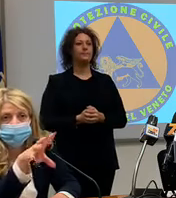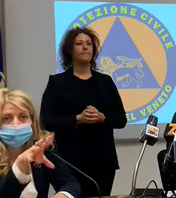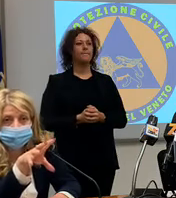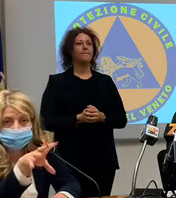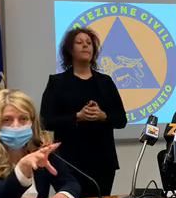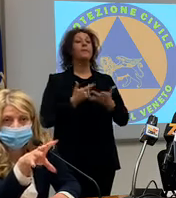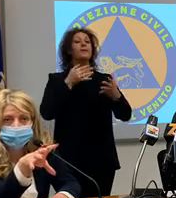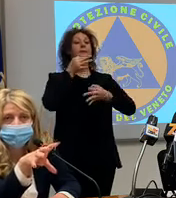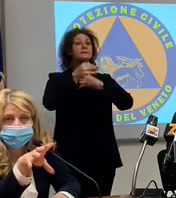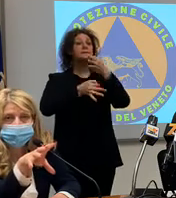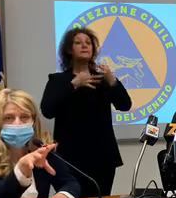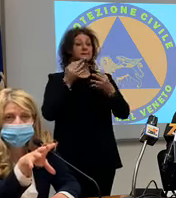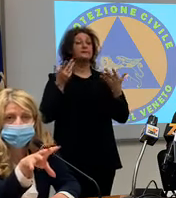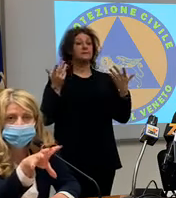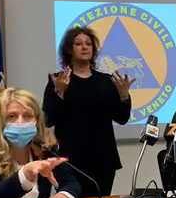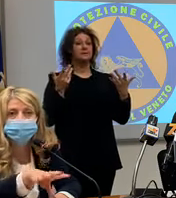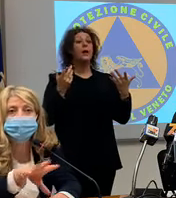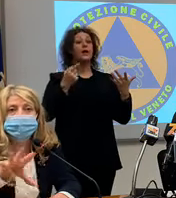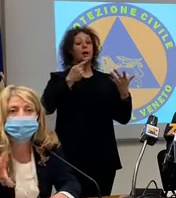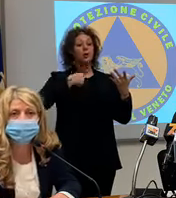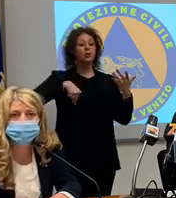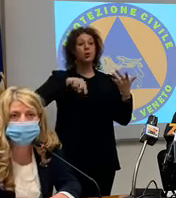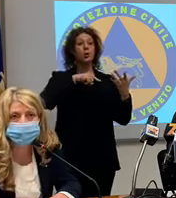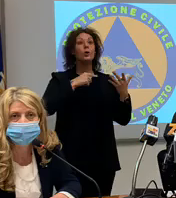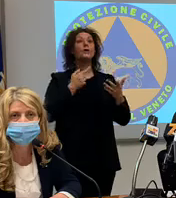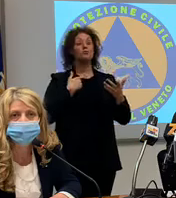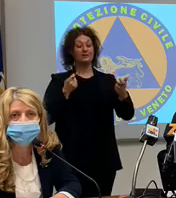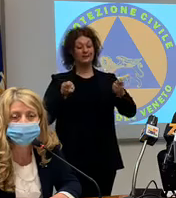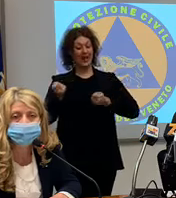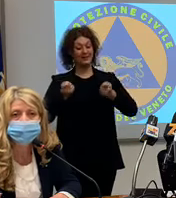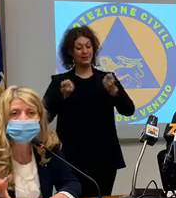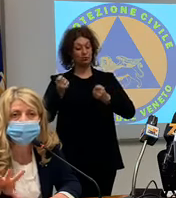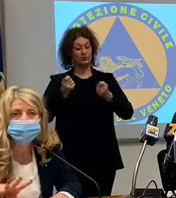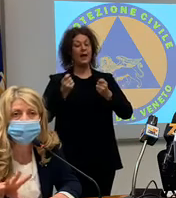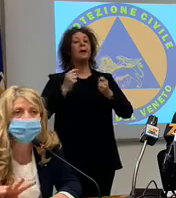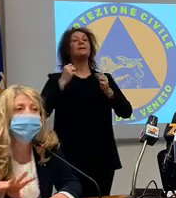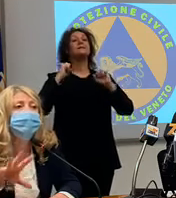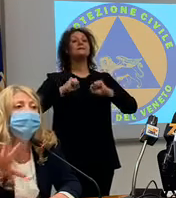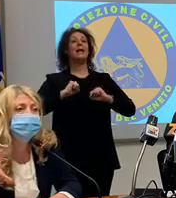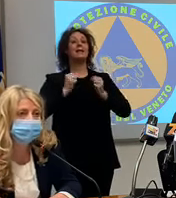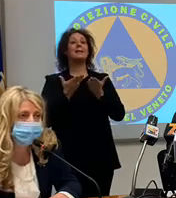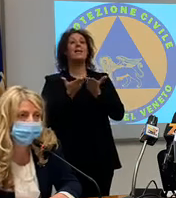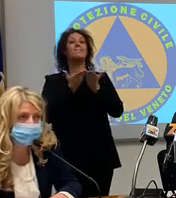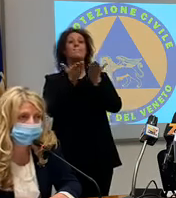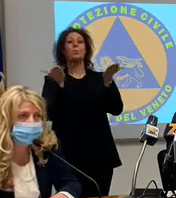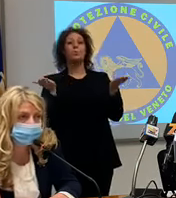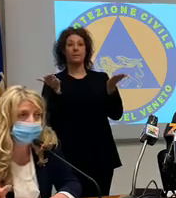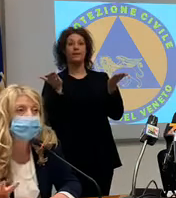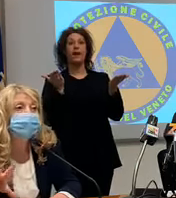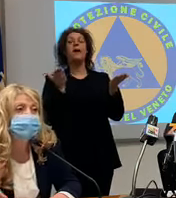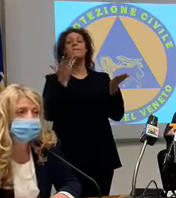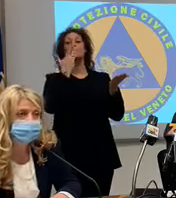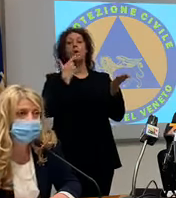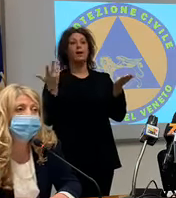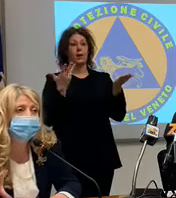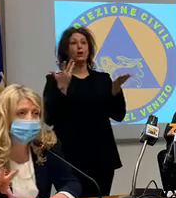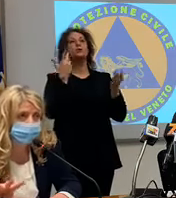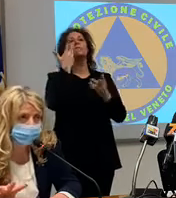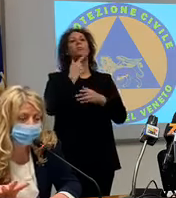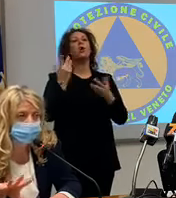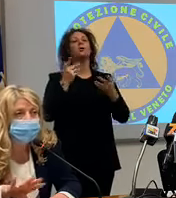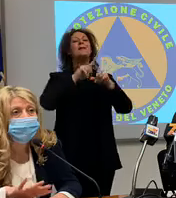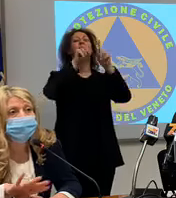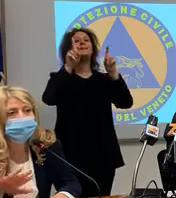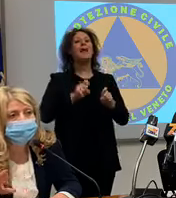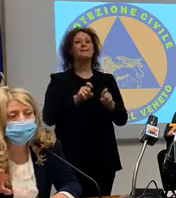soggetti positivi non riusciamo a individuare con una strategia di sanità pubblica che è quella di diffondere il più possibile i test per